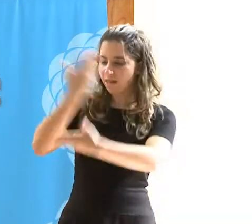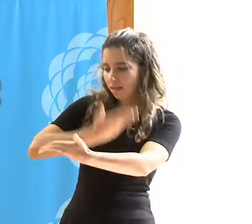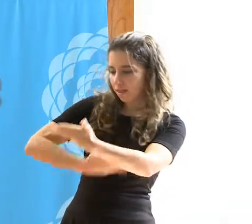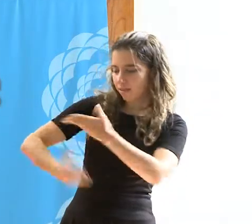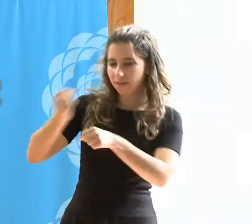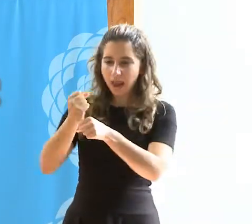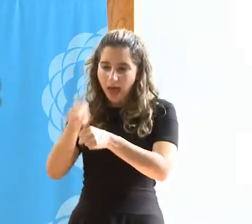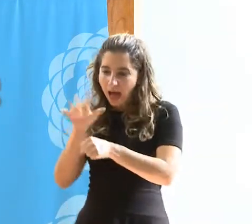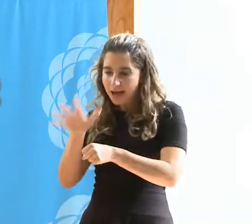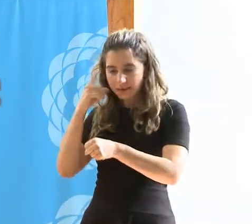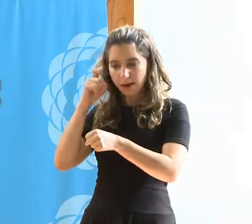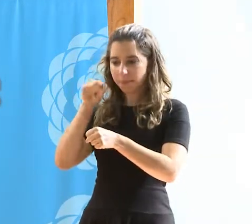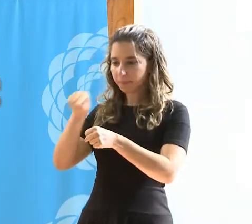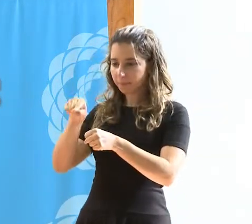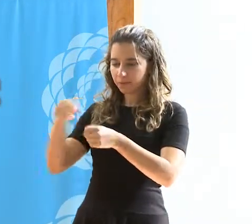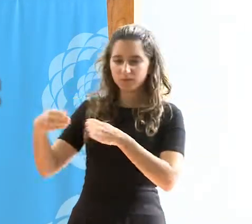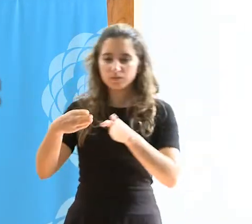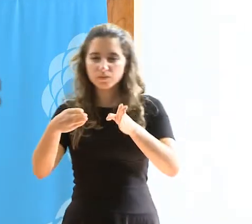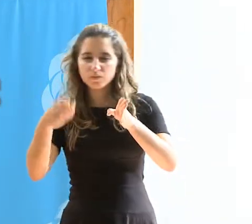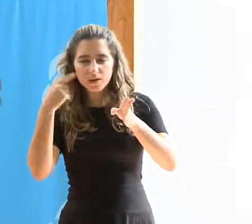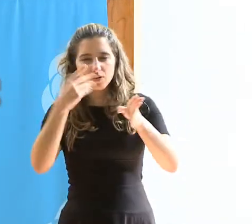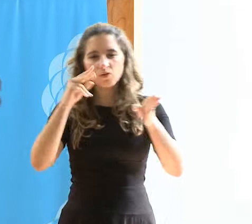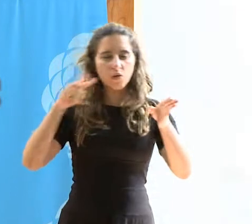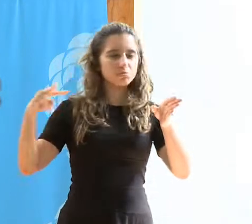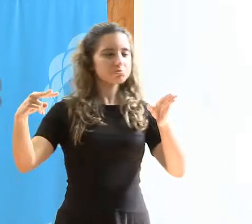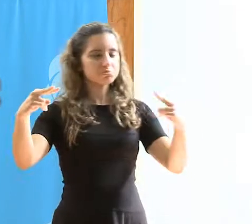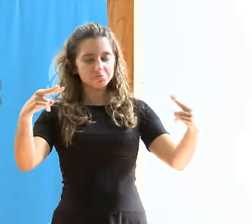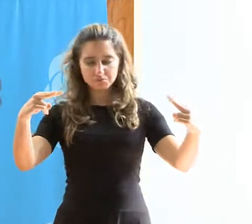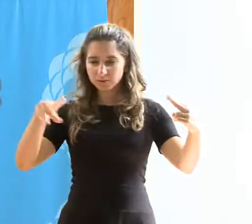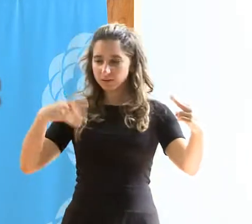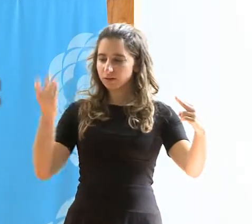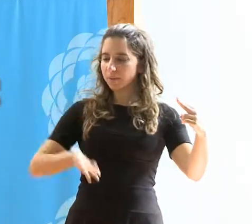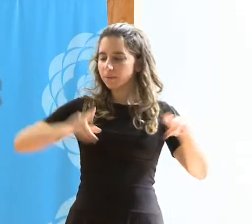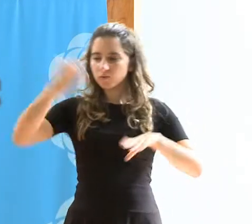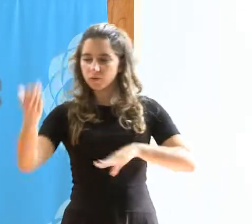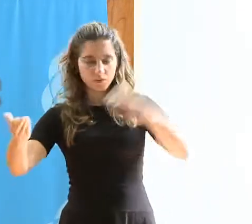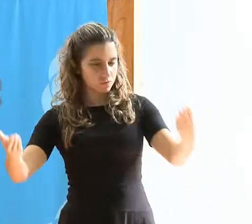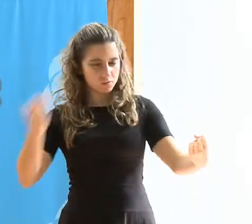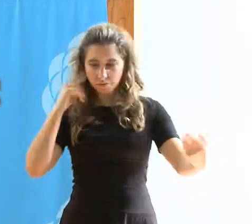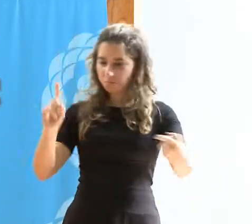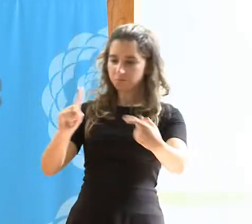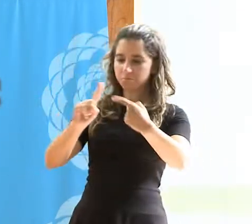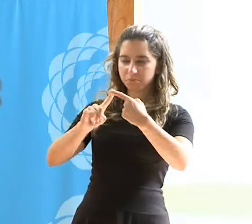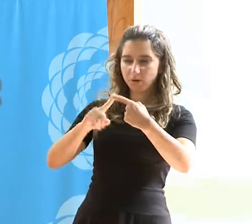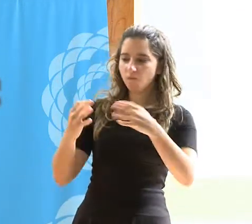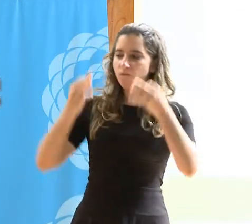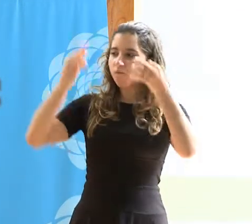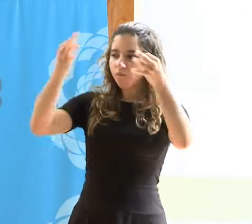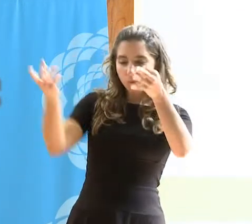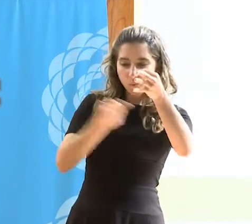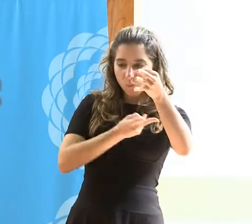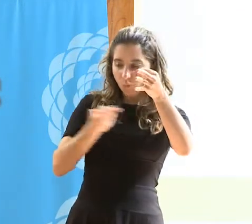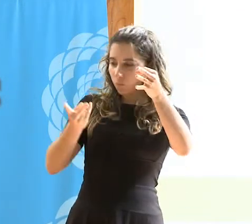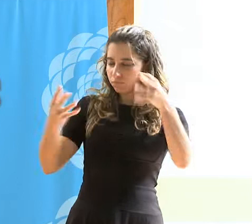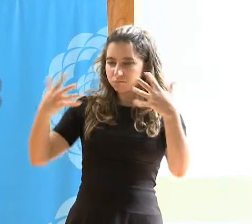a enseñar a pensar y a producir desde la mirada colectiva, donde el otro es el eslabón indispensable para que el futuro que